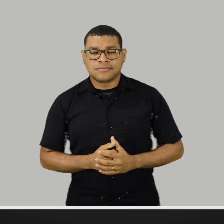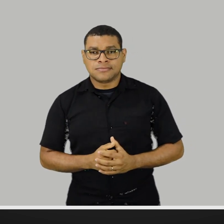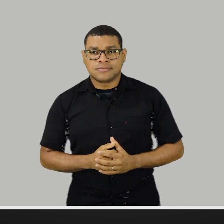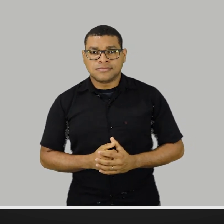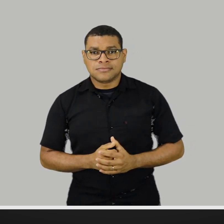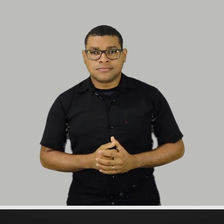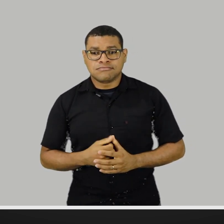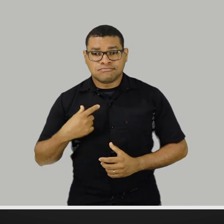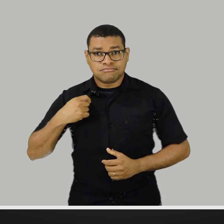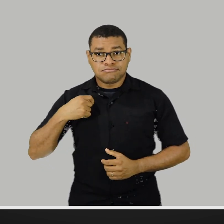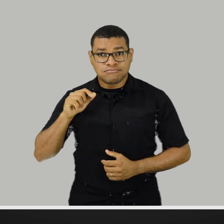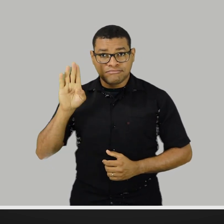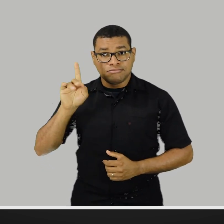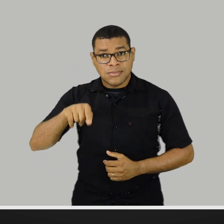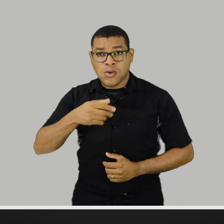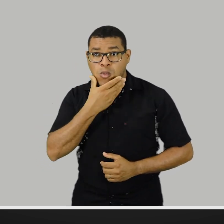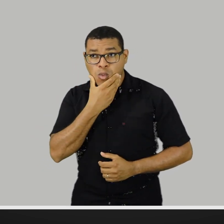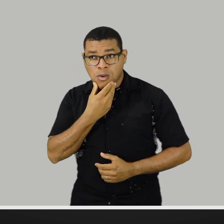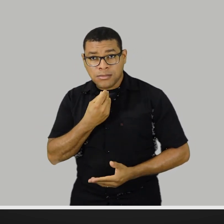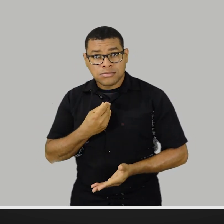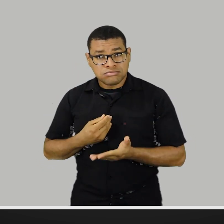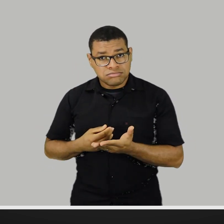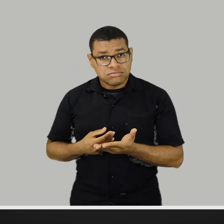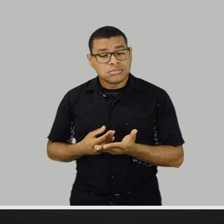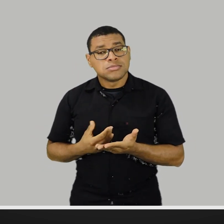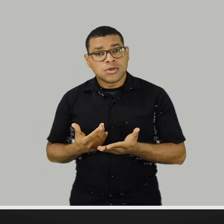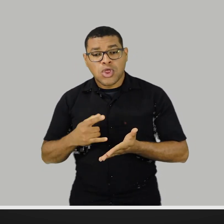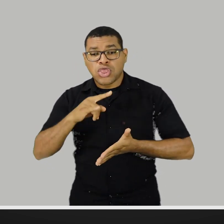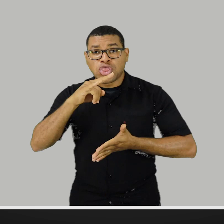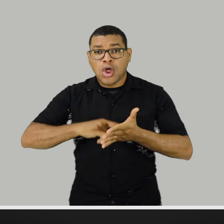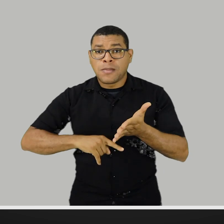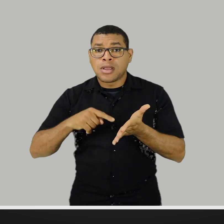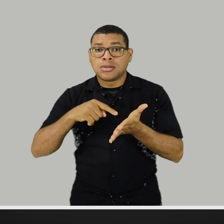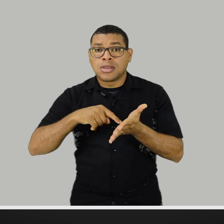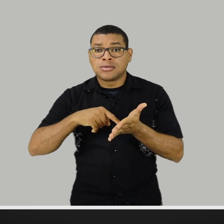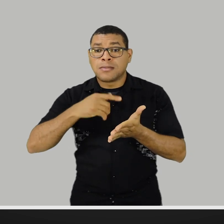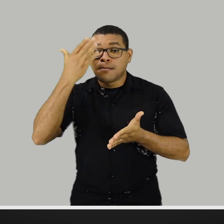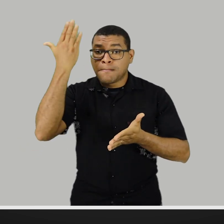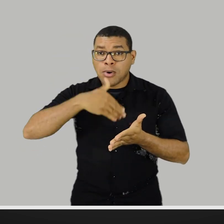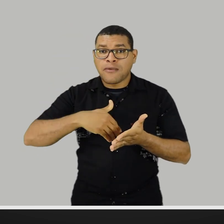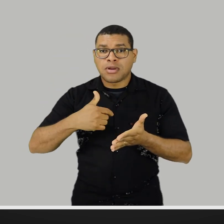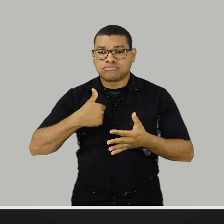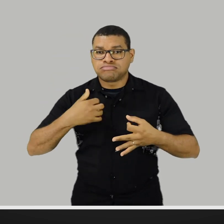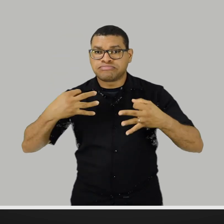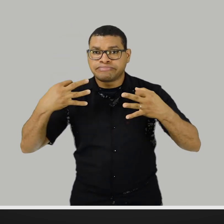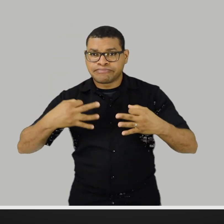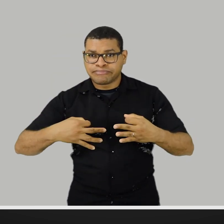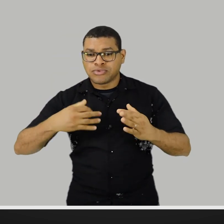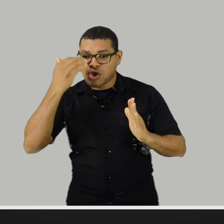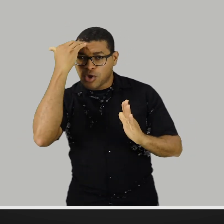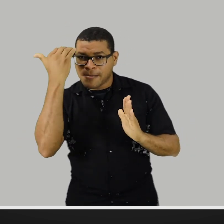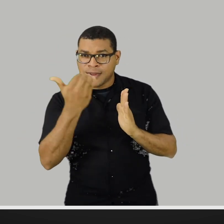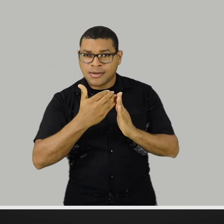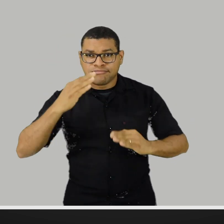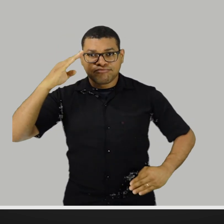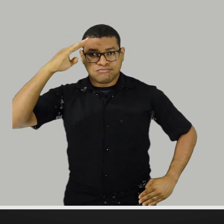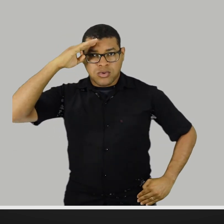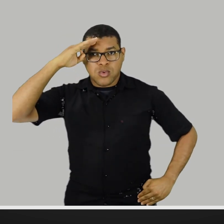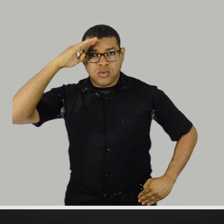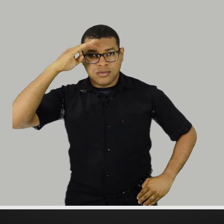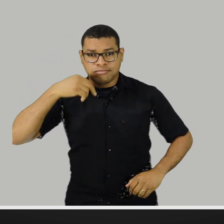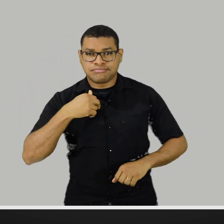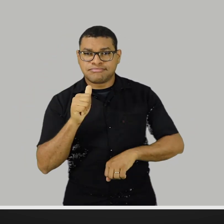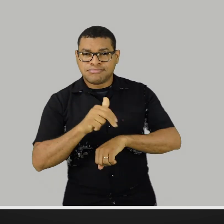masculino documento atualizado que demonstre a regularidade da situação militar para quem completou